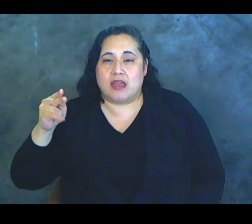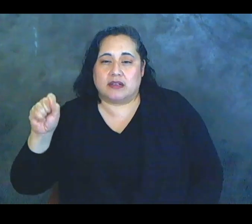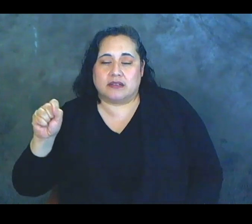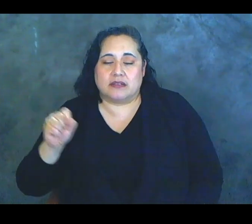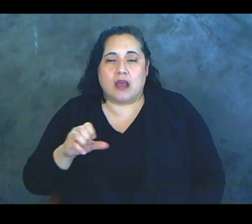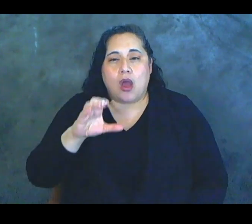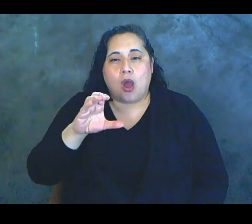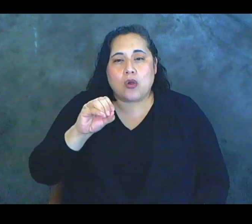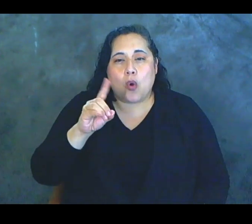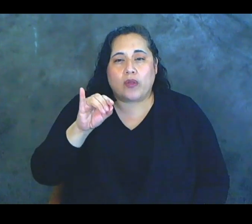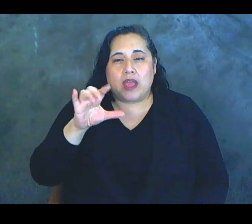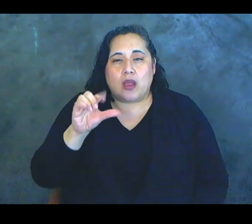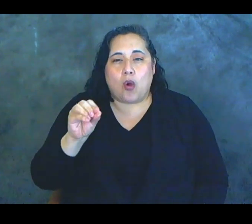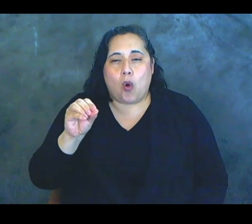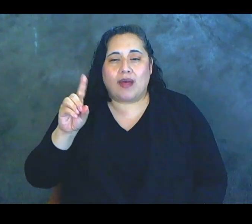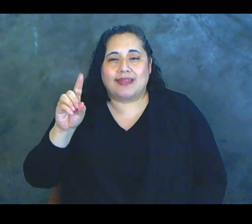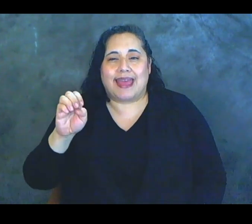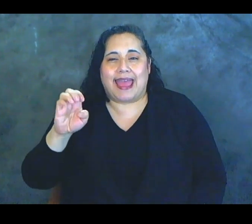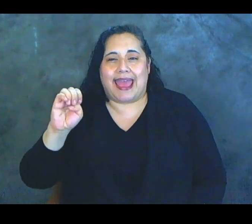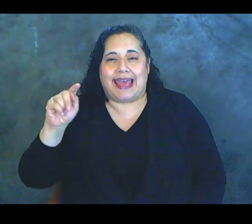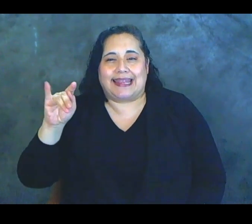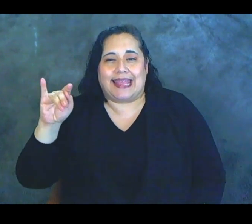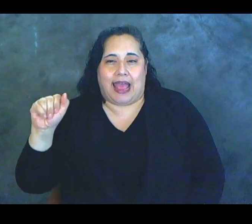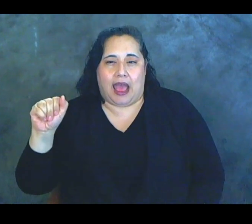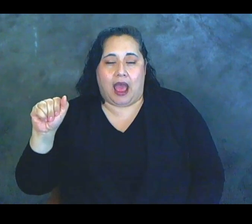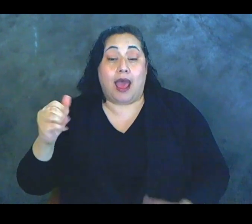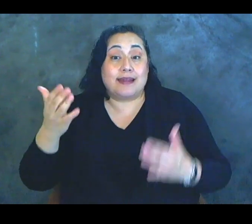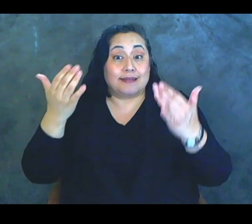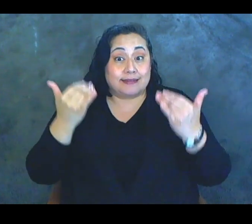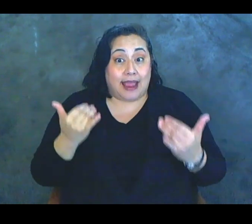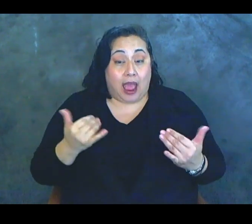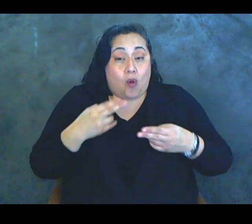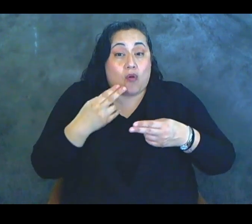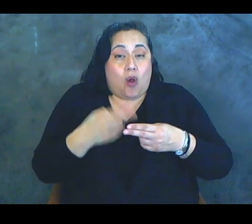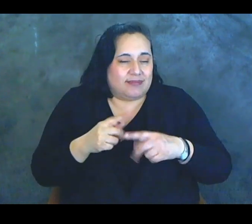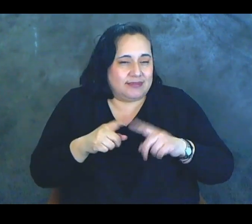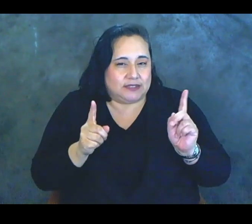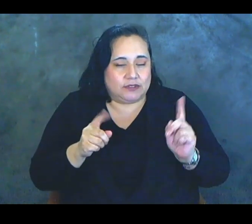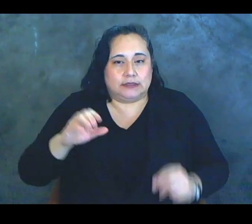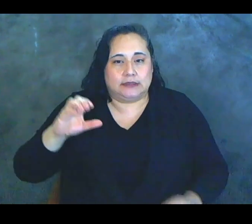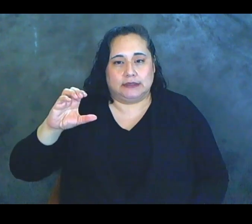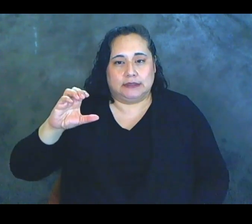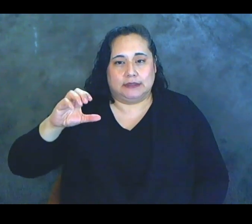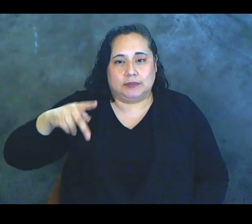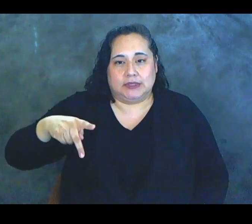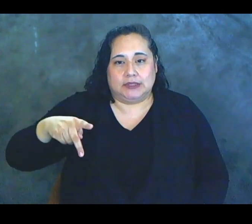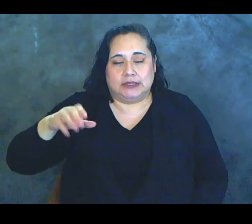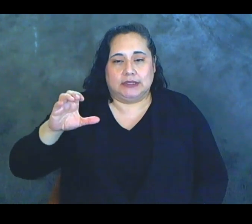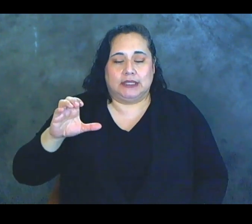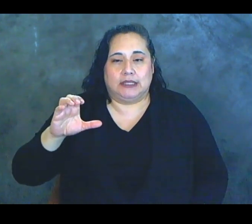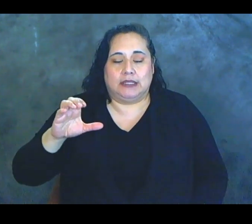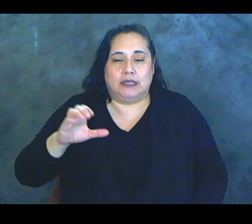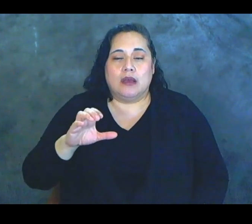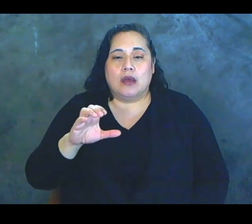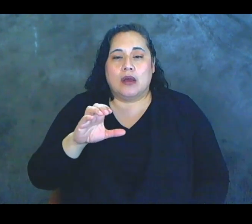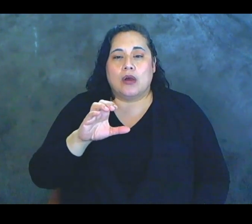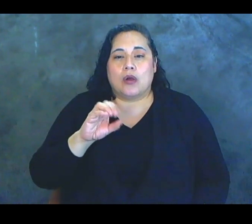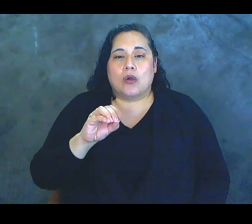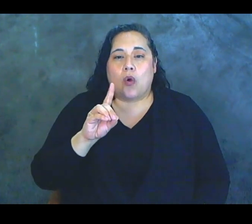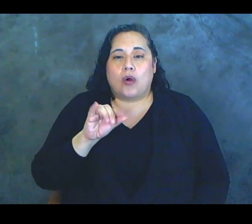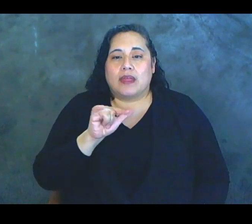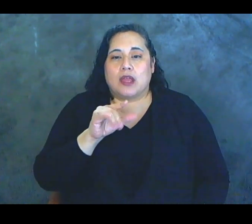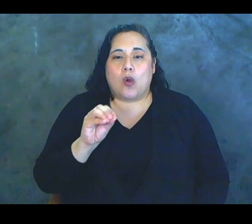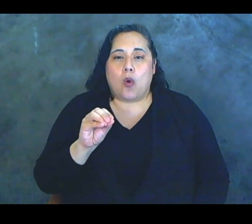ahora el código de ética se llama el CPC, el código de conducta profesional.